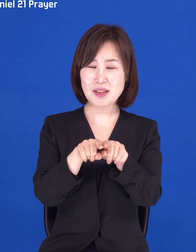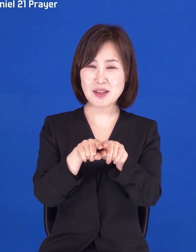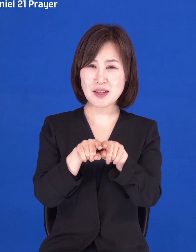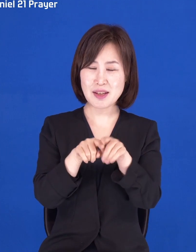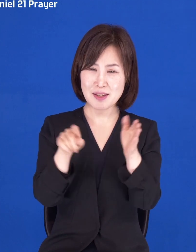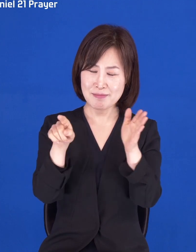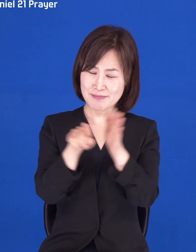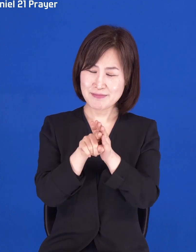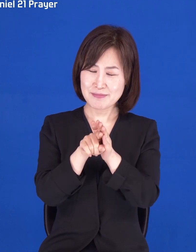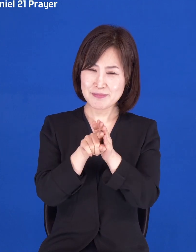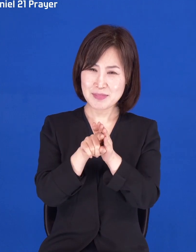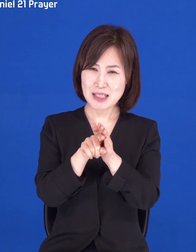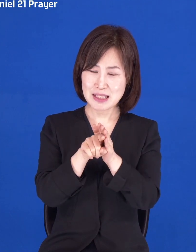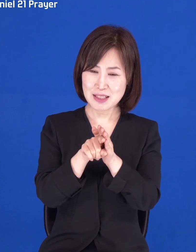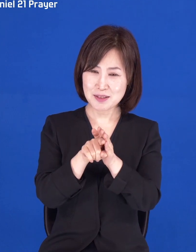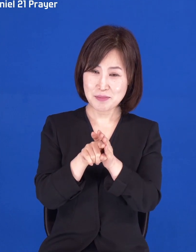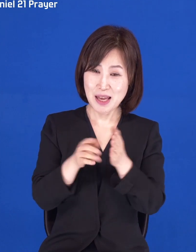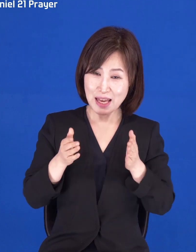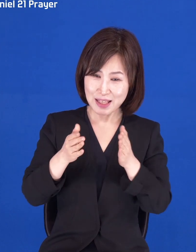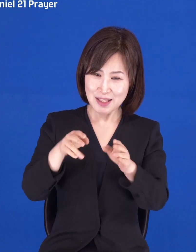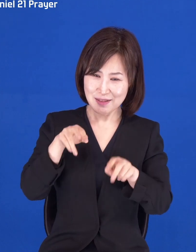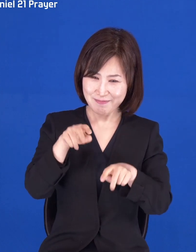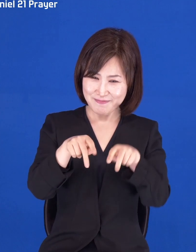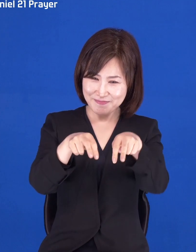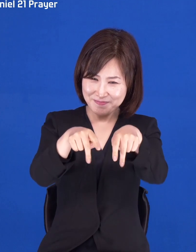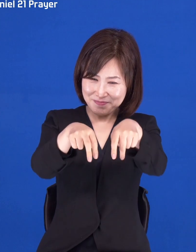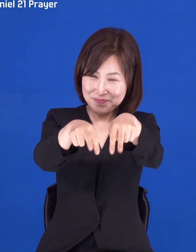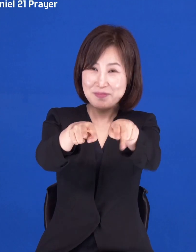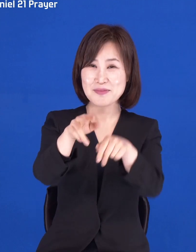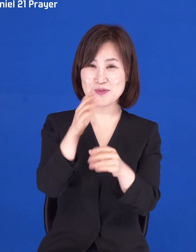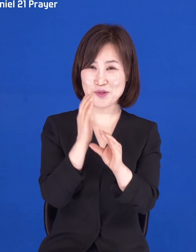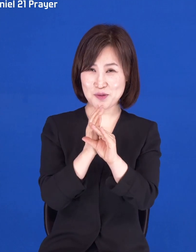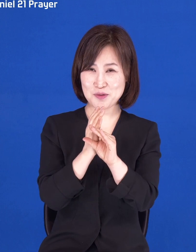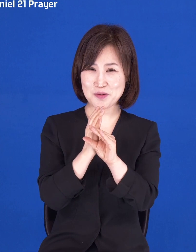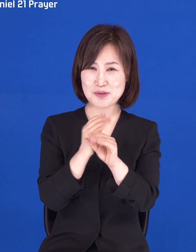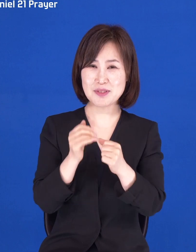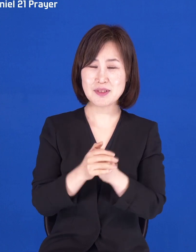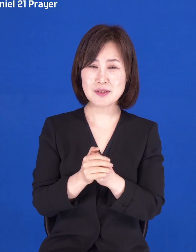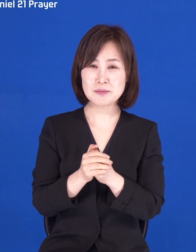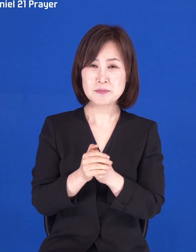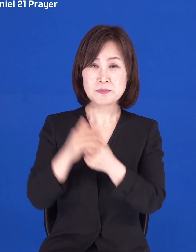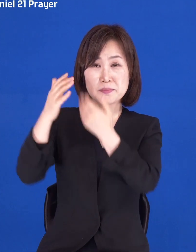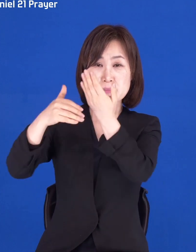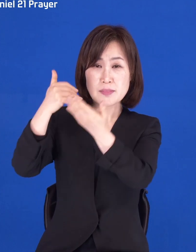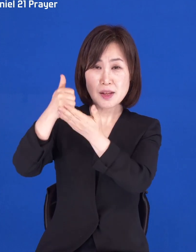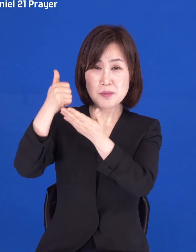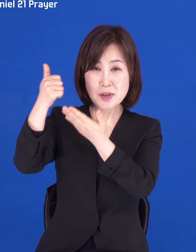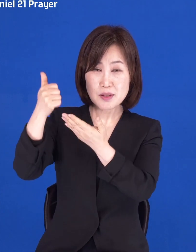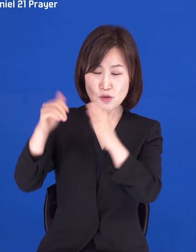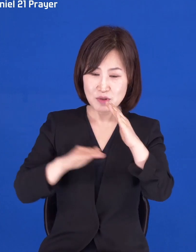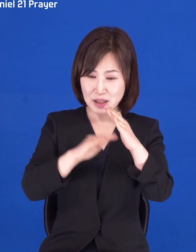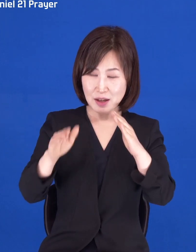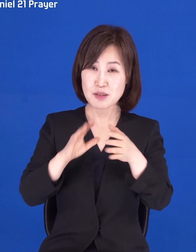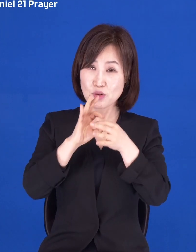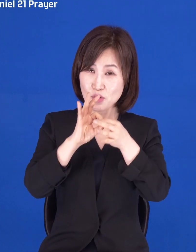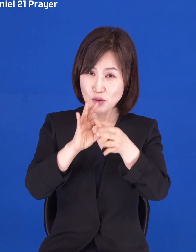믿음의 여정을 이어가고 있습니다. 그리고 하나님께서는 우리 가정을